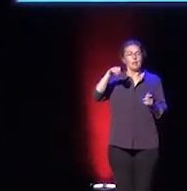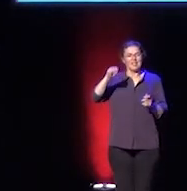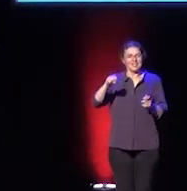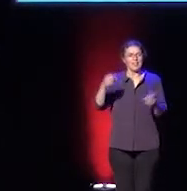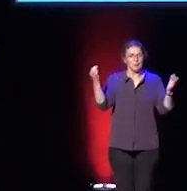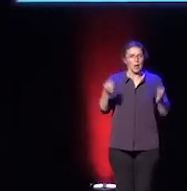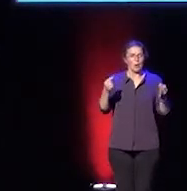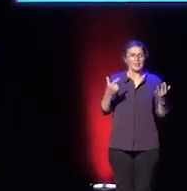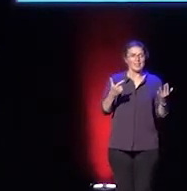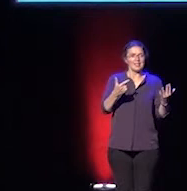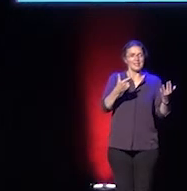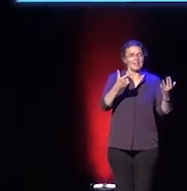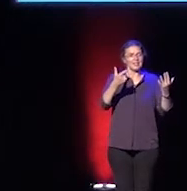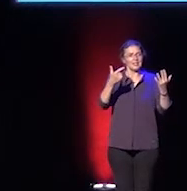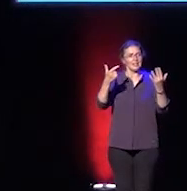7 Jahre